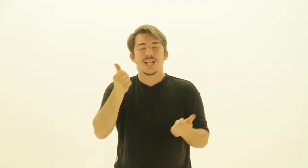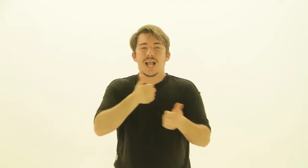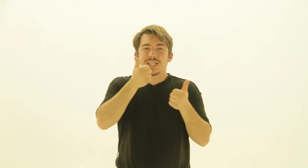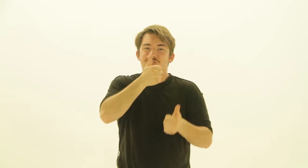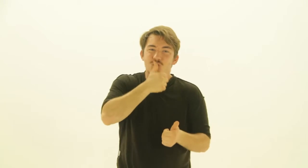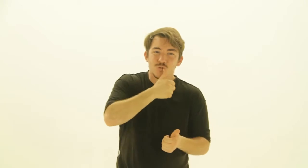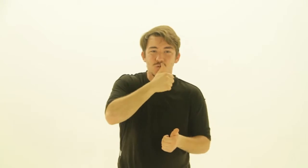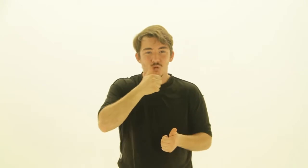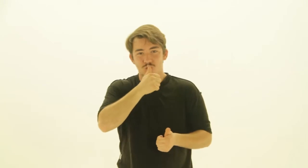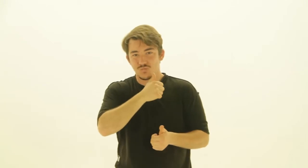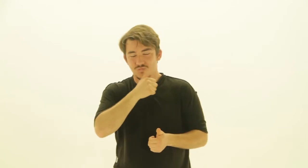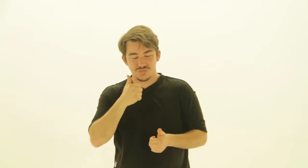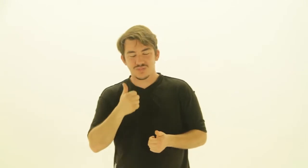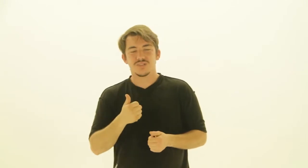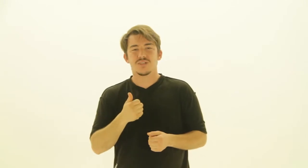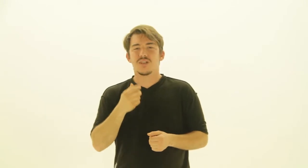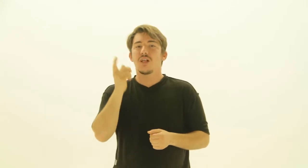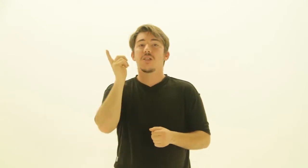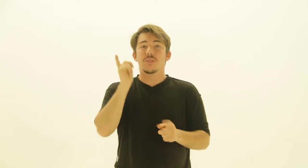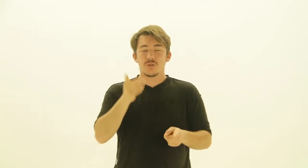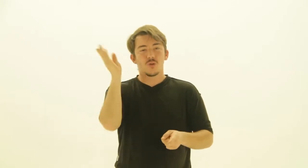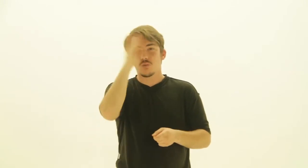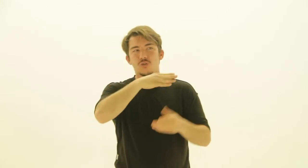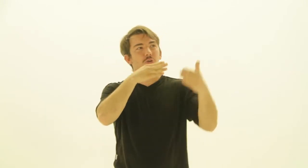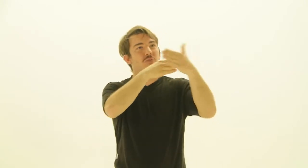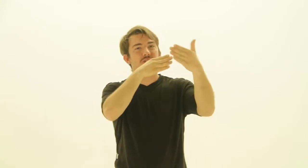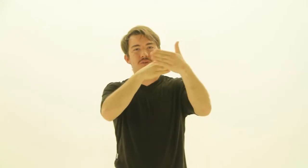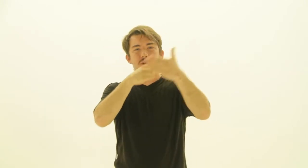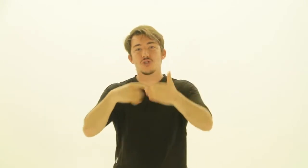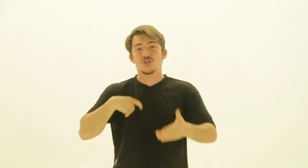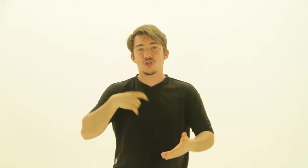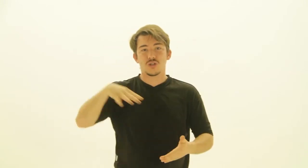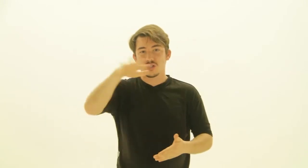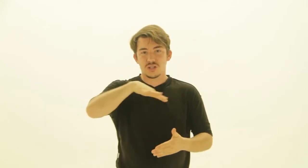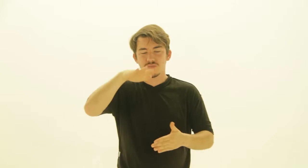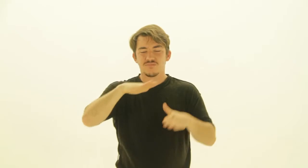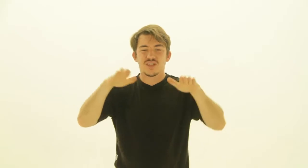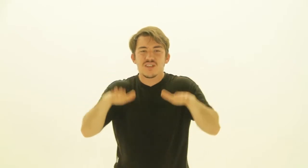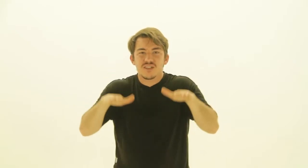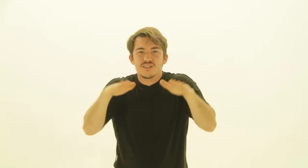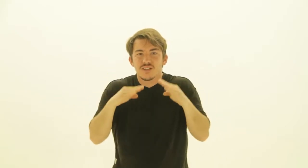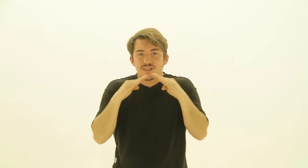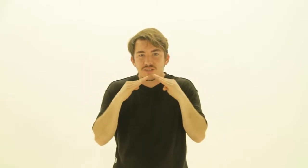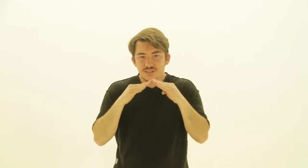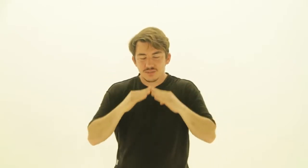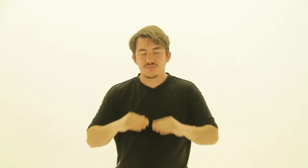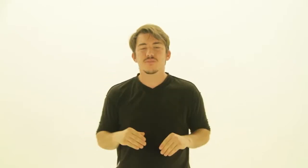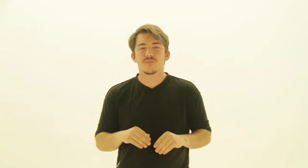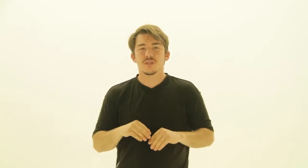esa enfermedad. No podían, ¿por qué? Porque encontraban distintas barreras sociales y eso no les permitía integrarse a la sociedad y se quedaban en la casa. Esto con